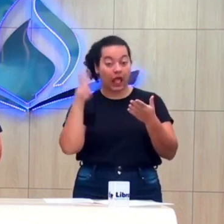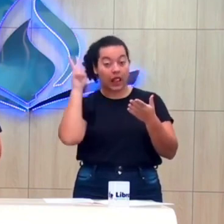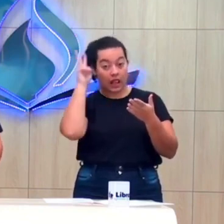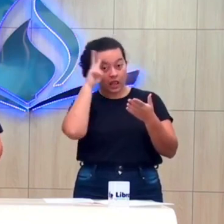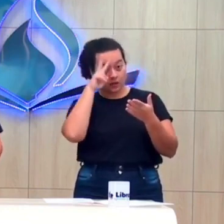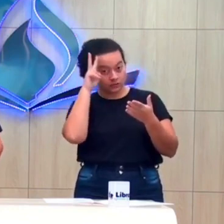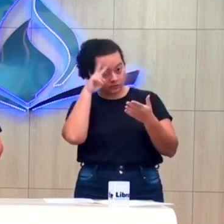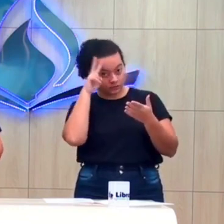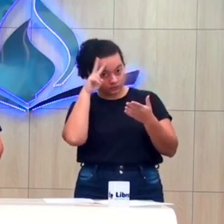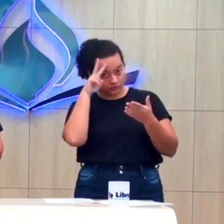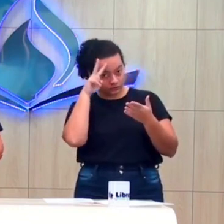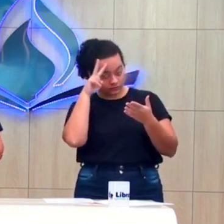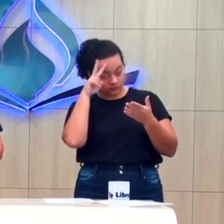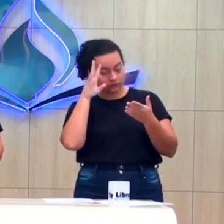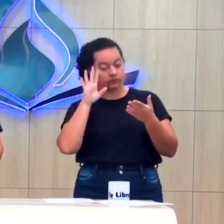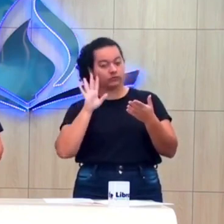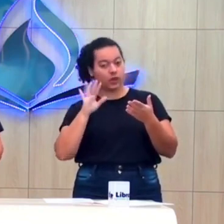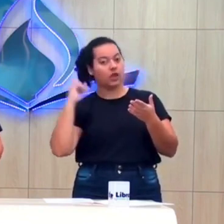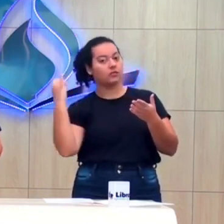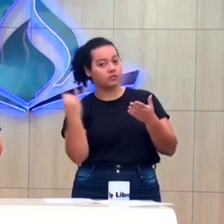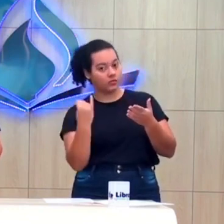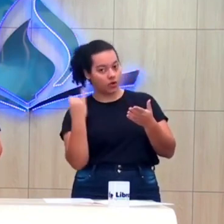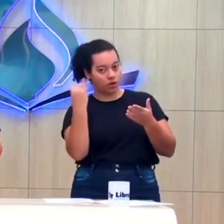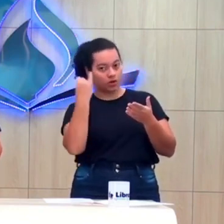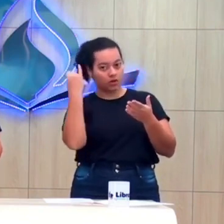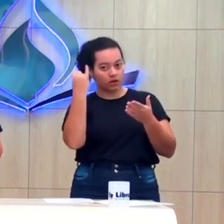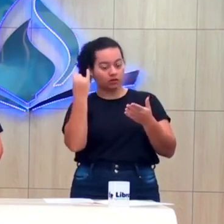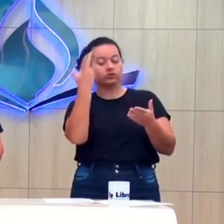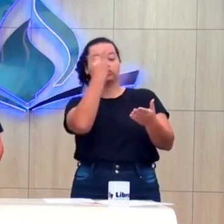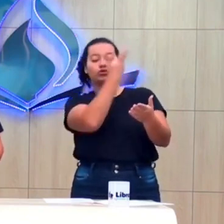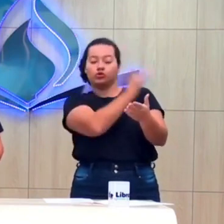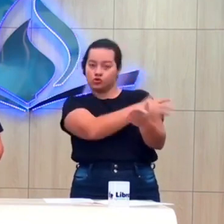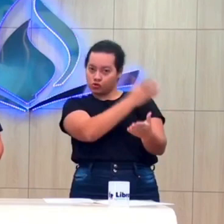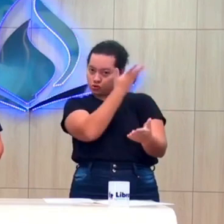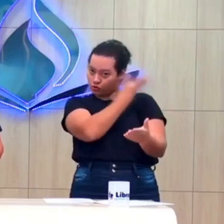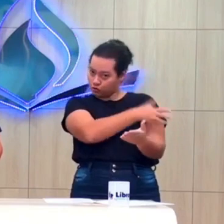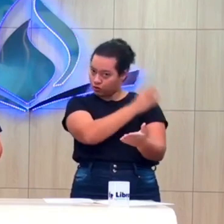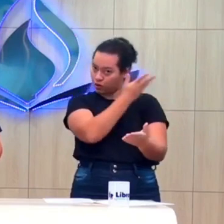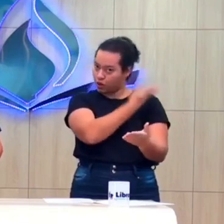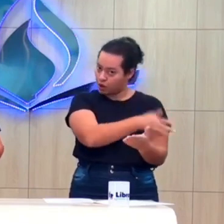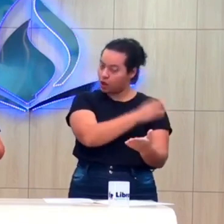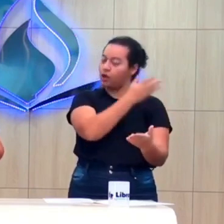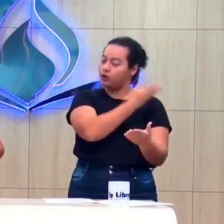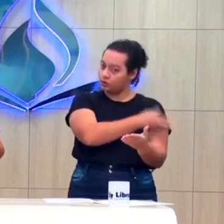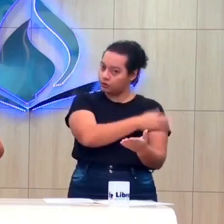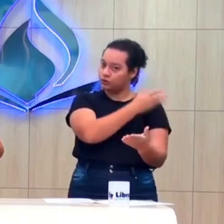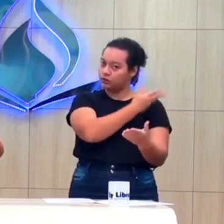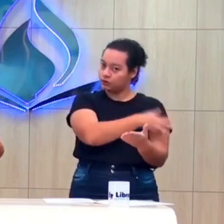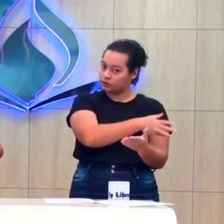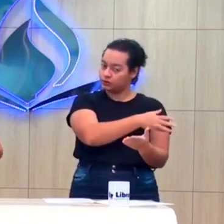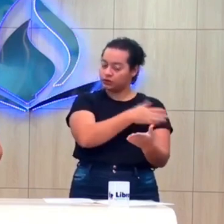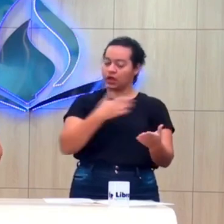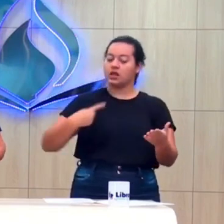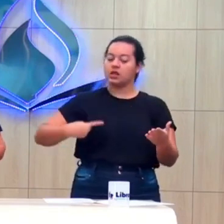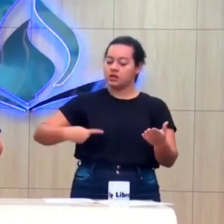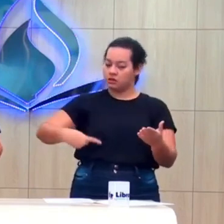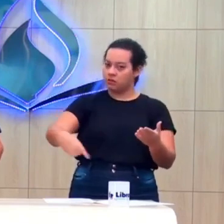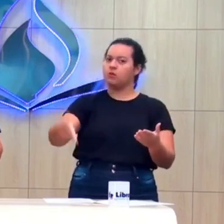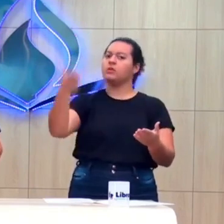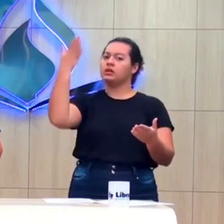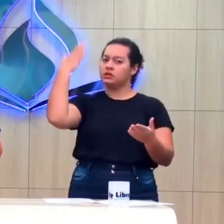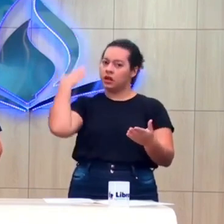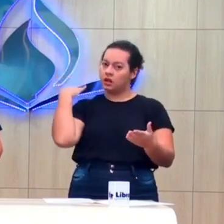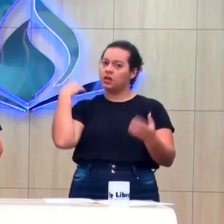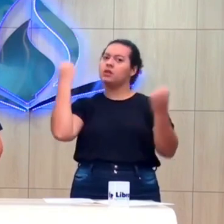Lembrando que é importante o treino. Lembram de a semana passada que eu falei